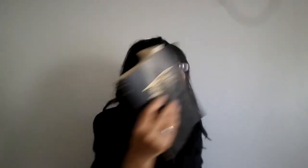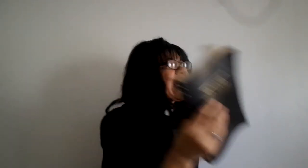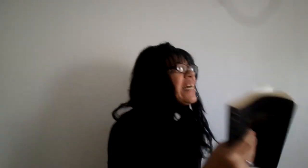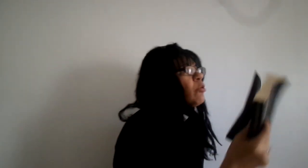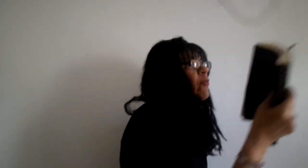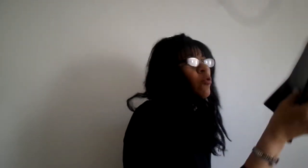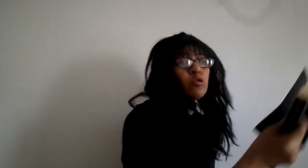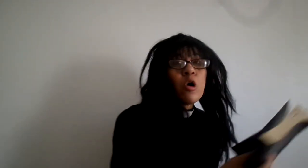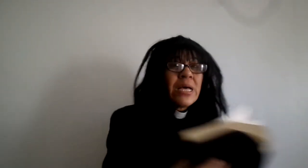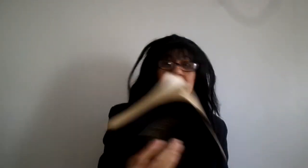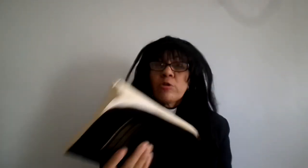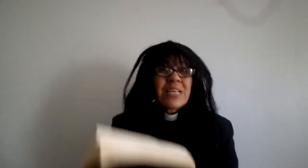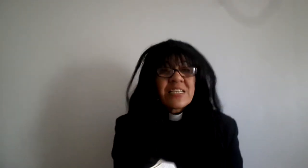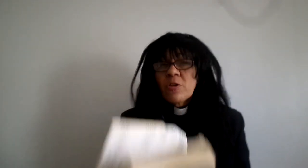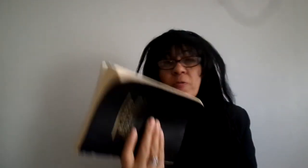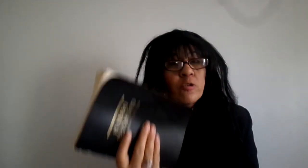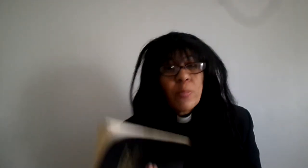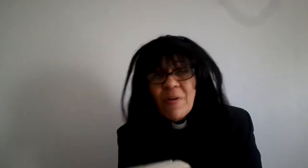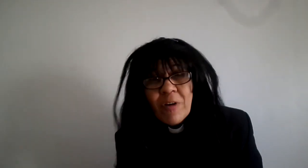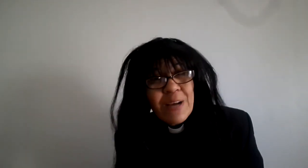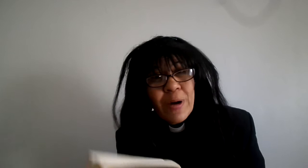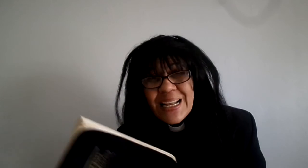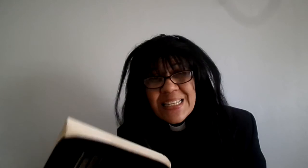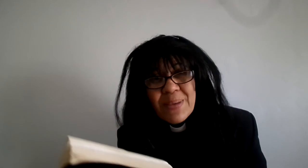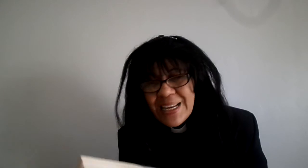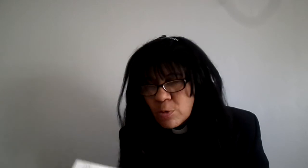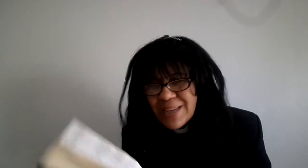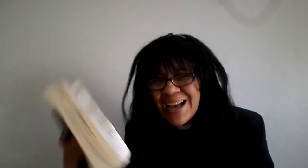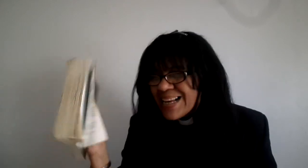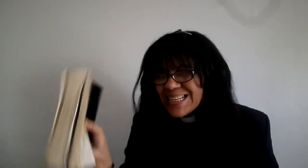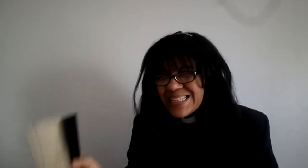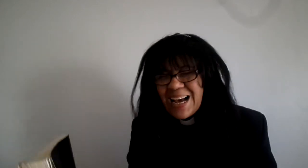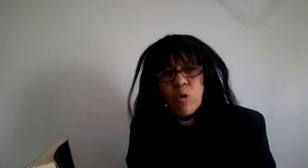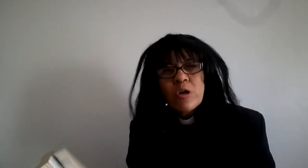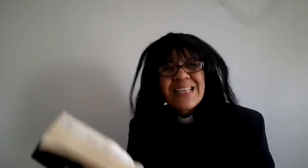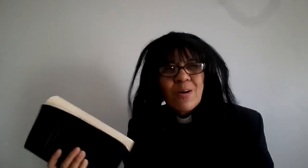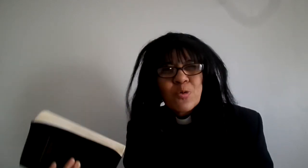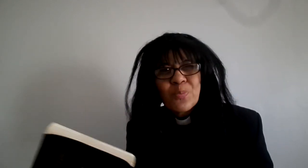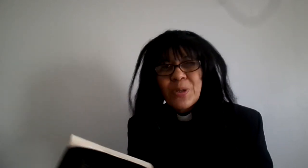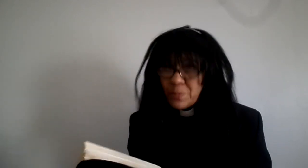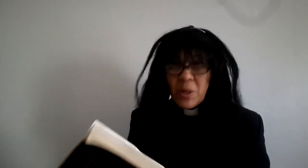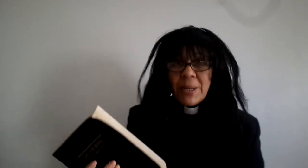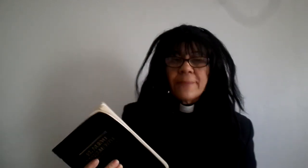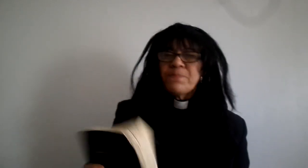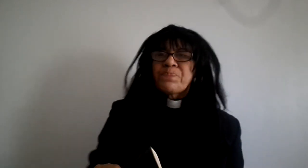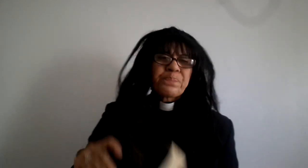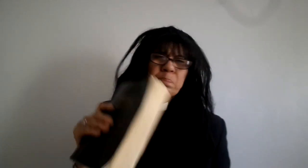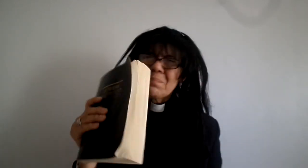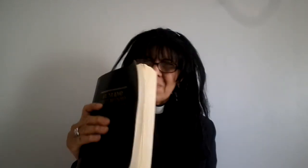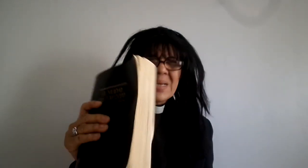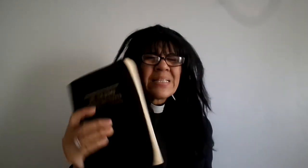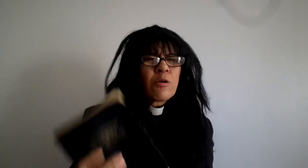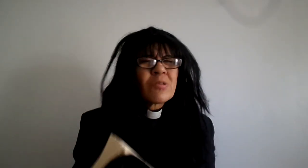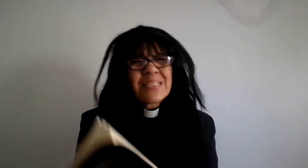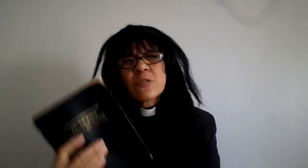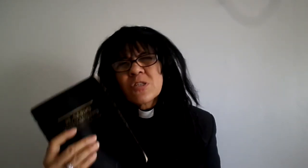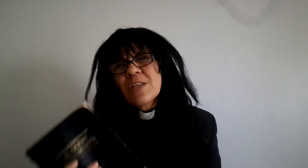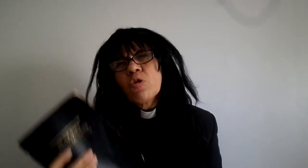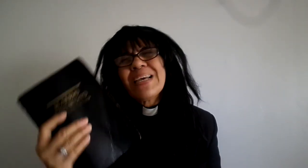le estás regando el fruto. Y no estás echando el fruto para afuera porque la semilla tuya se acogió y se acoprumpió. ¿Verdad? Estas cosas están sucediendo hoy en